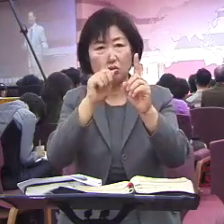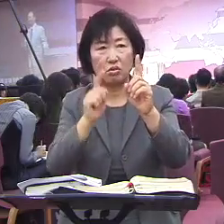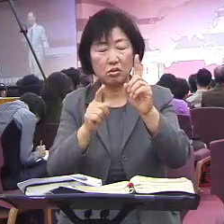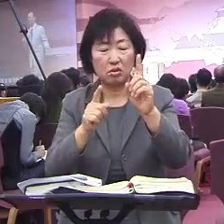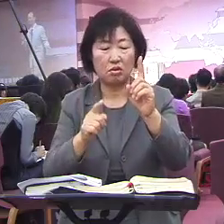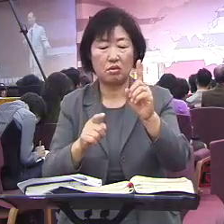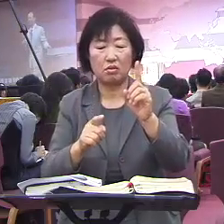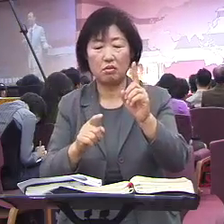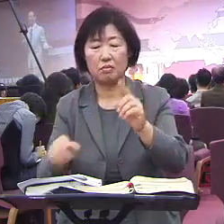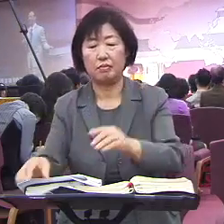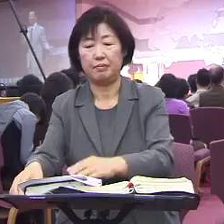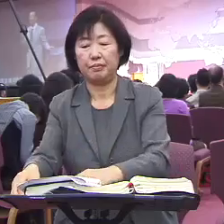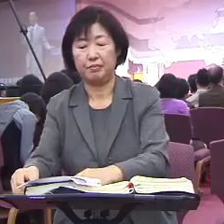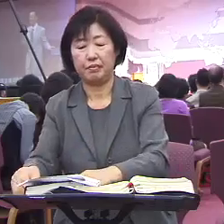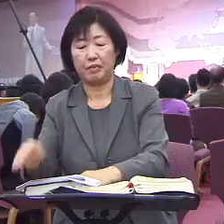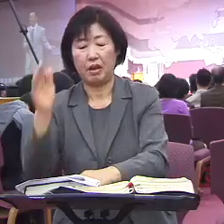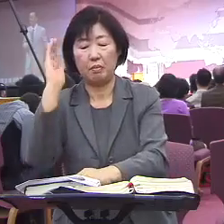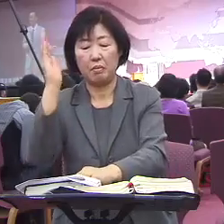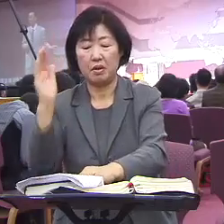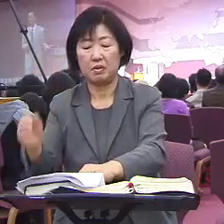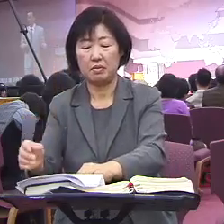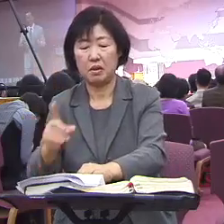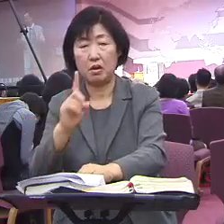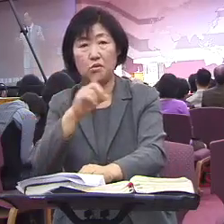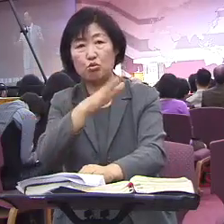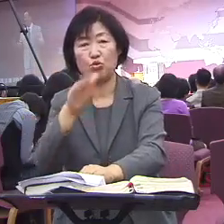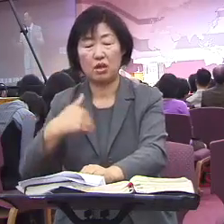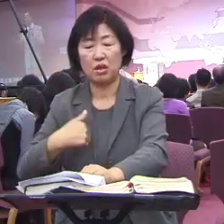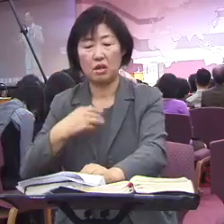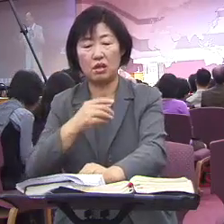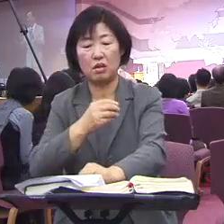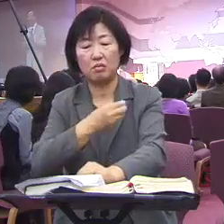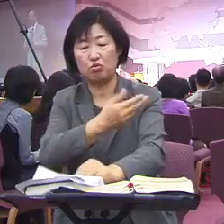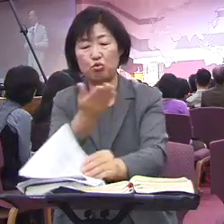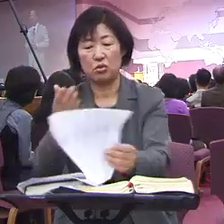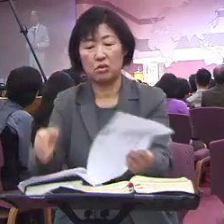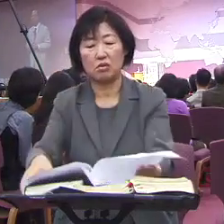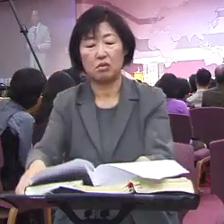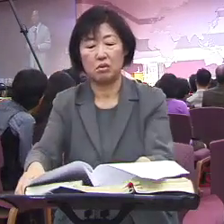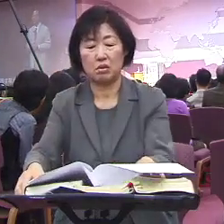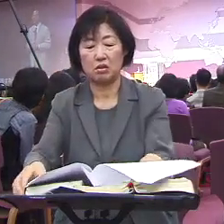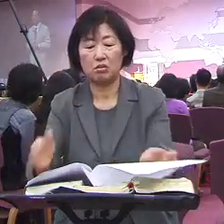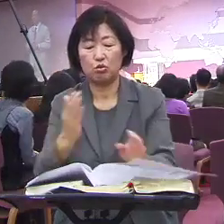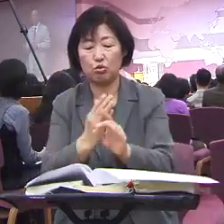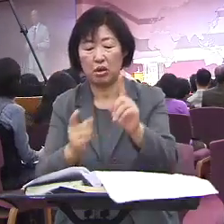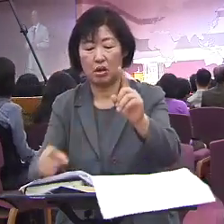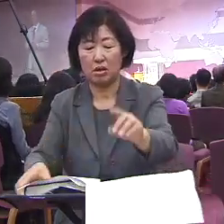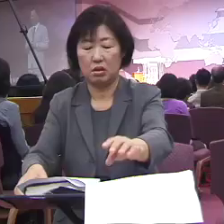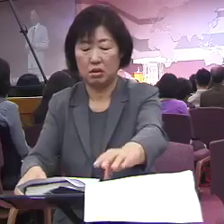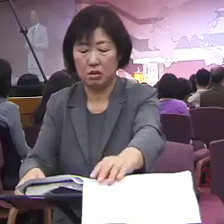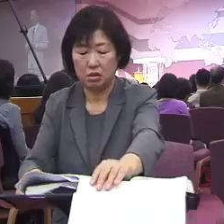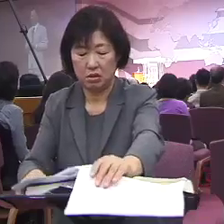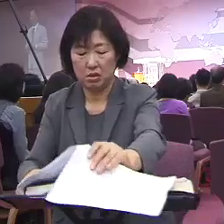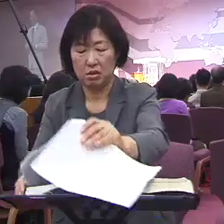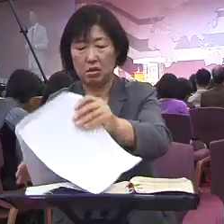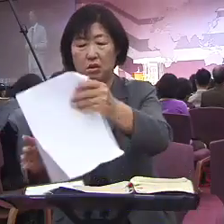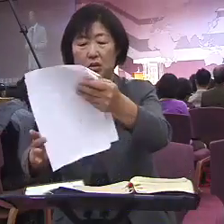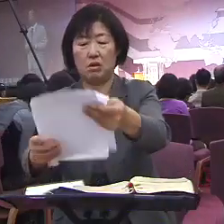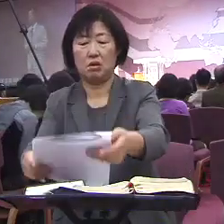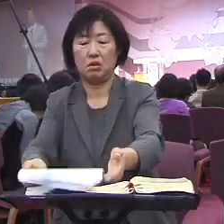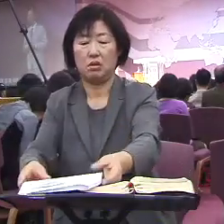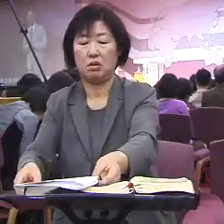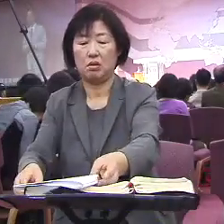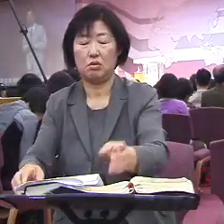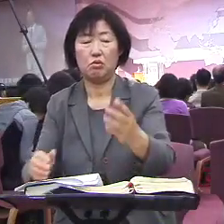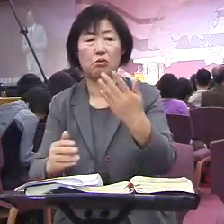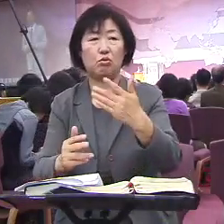한 가지 말씀을 우리에게 하신다고 합니다. 여러 가지 말씀 중에 그 중에 하나가 주님께서 이런 말씀을 하신대요.